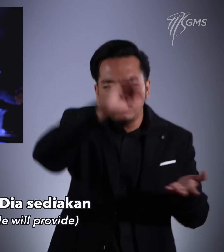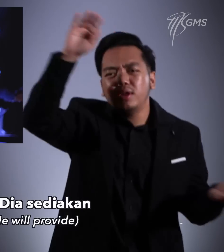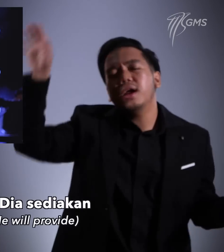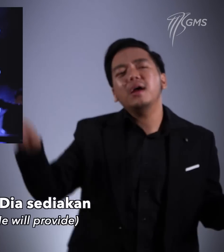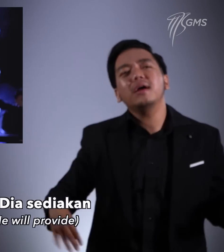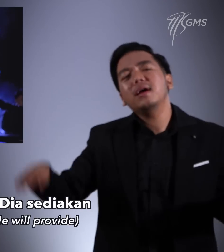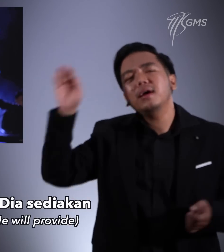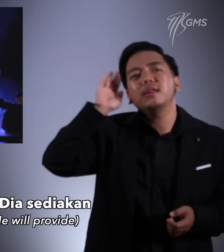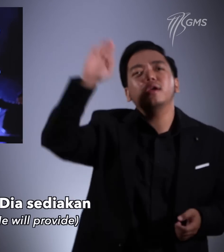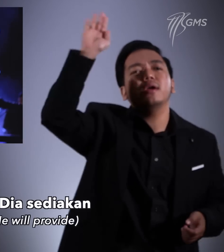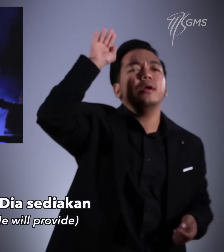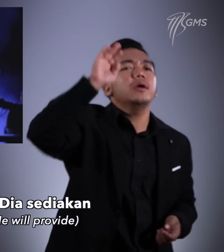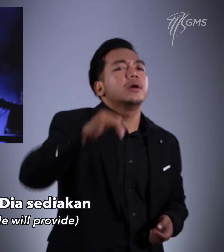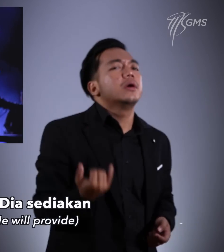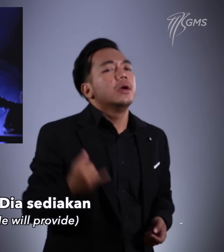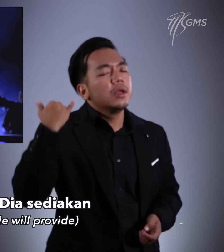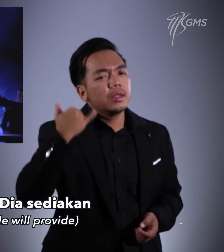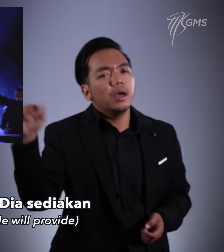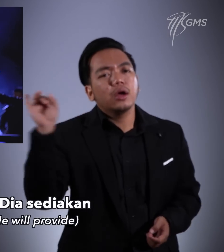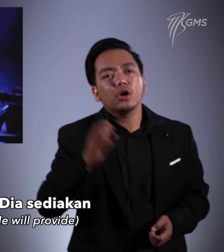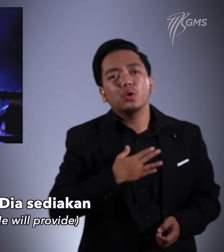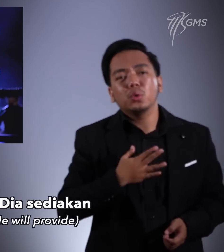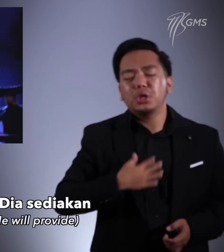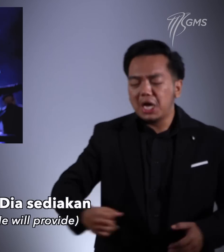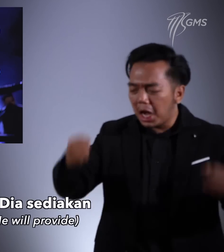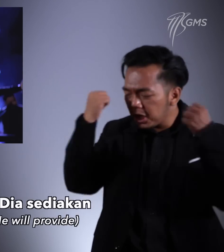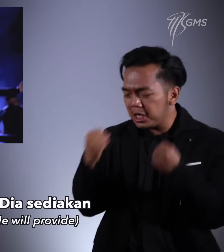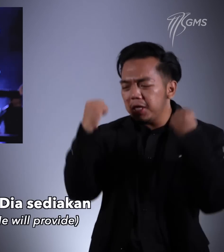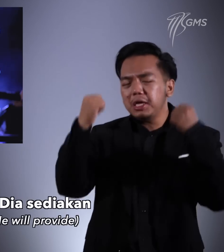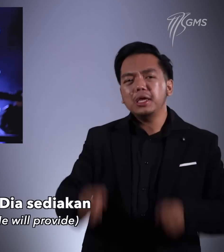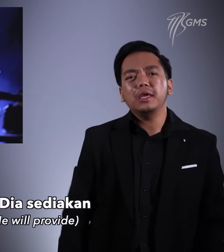bagi kemuliaan-Nya. Tetap diangkat tangannya. Yang ku